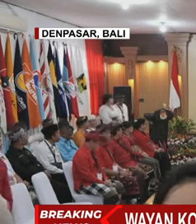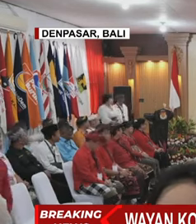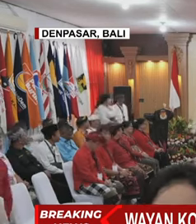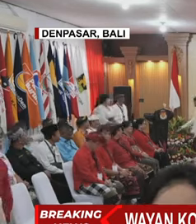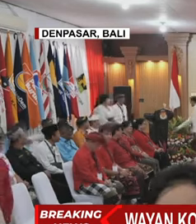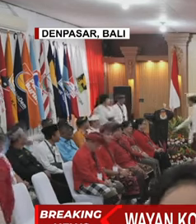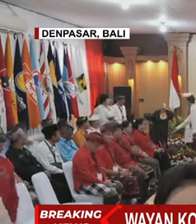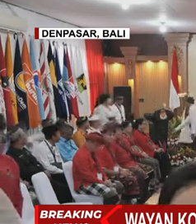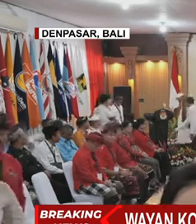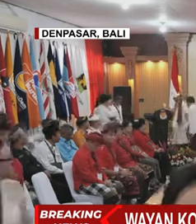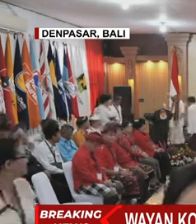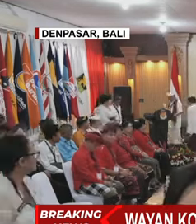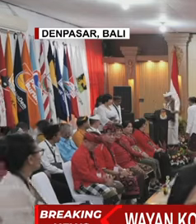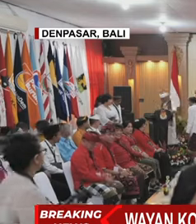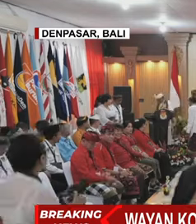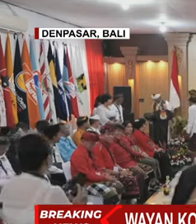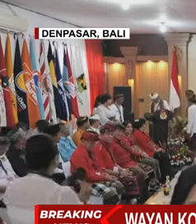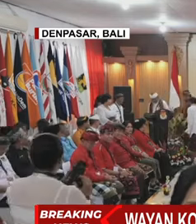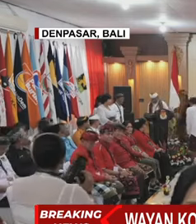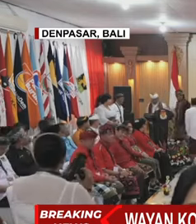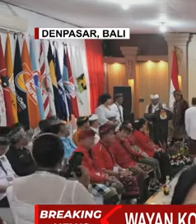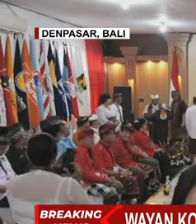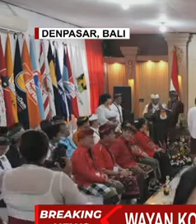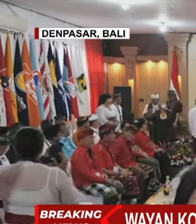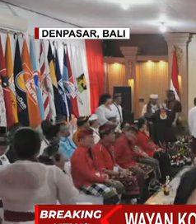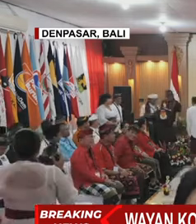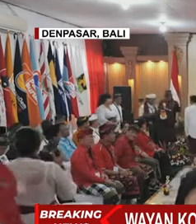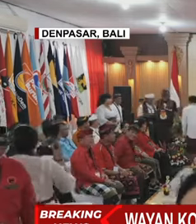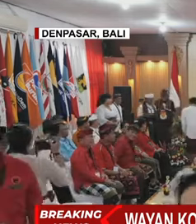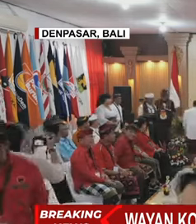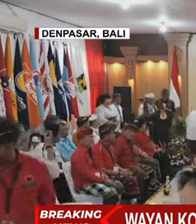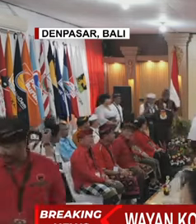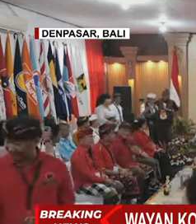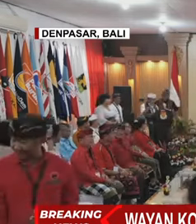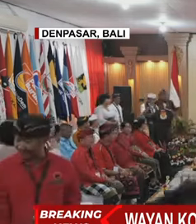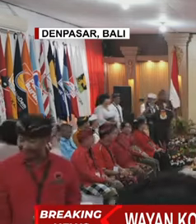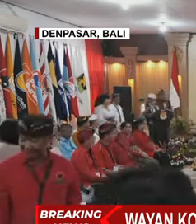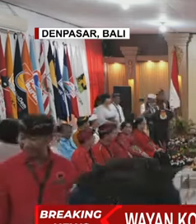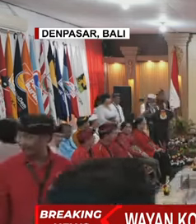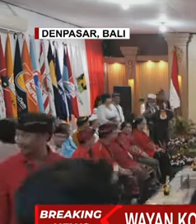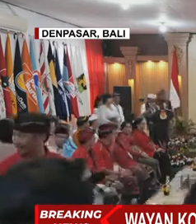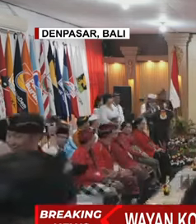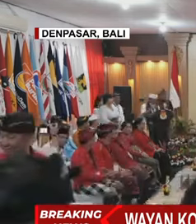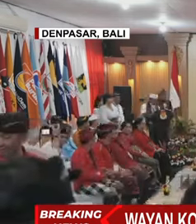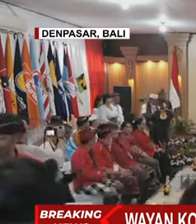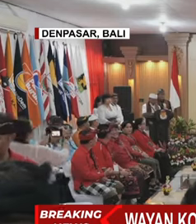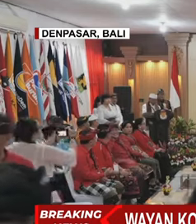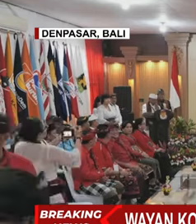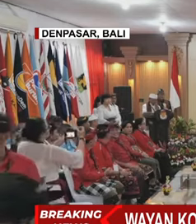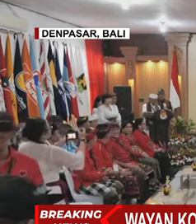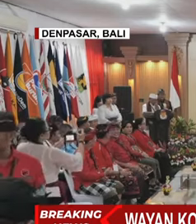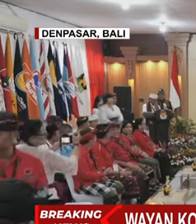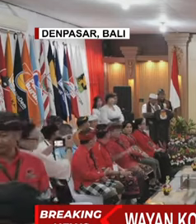incumen gitu ya Ee jadi ee Dia memiliki modal sosial yang sangat besar modal politik yang sangat